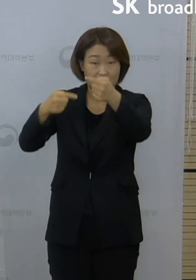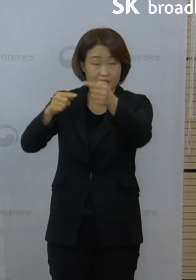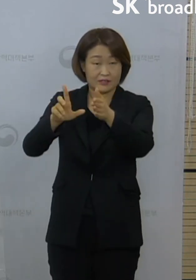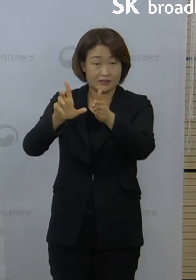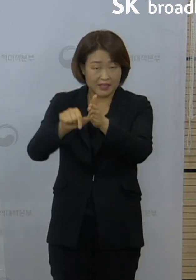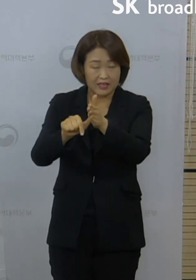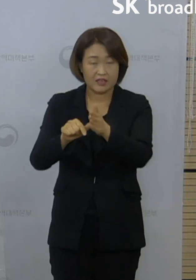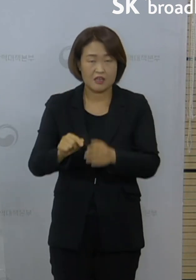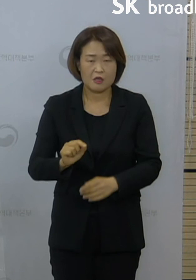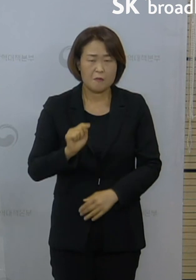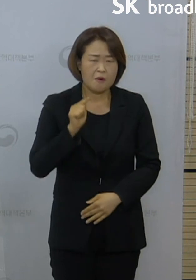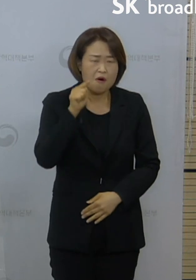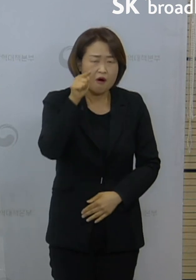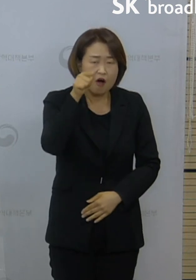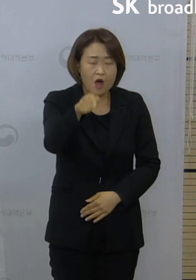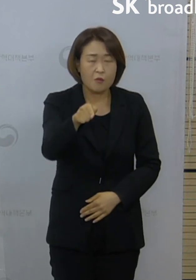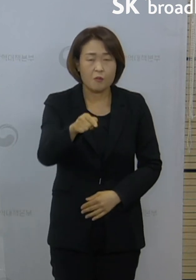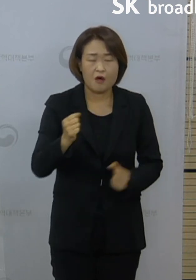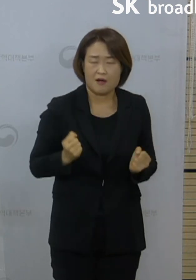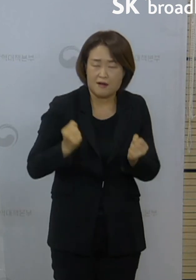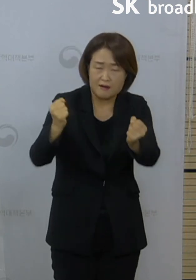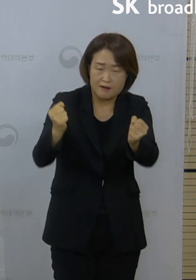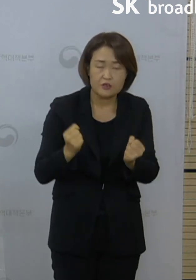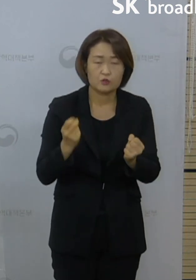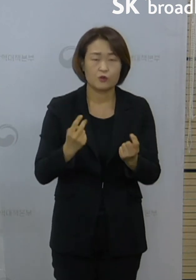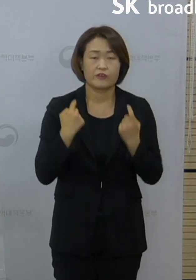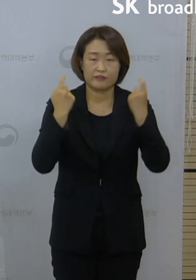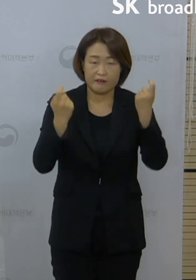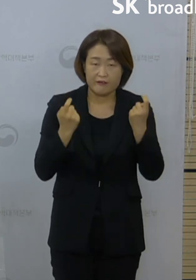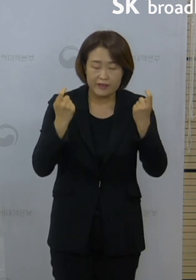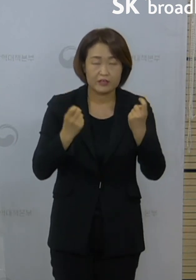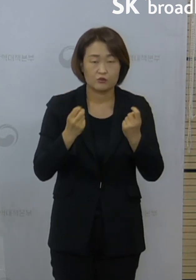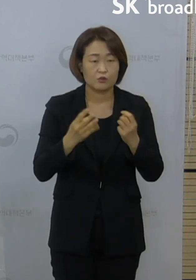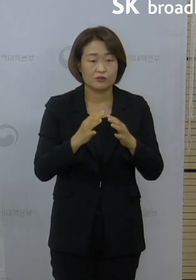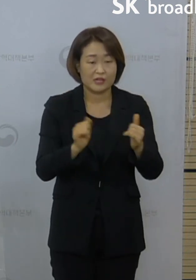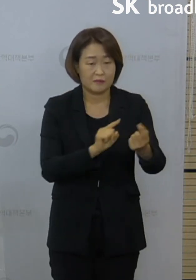모임 그리고 여행을 자제하여 주시길 당부드립니다